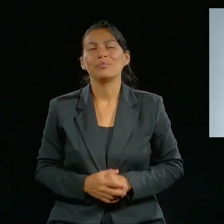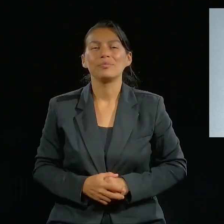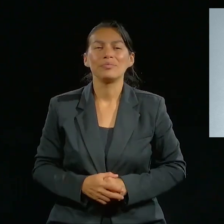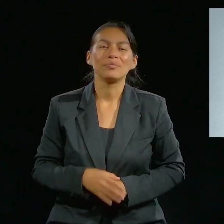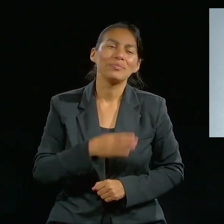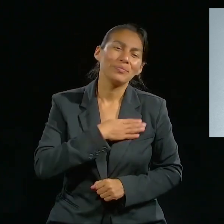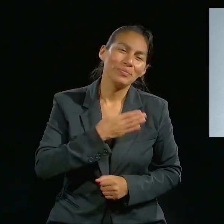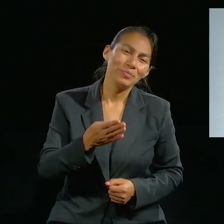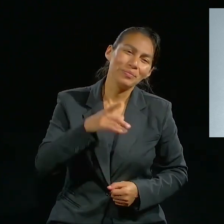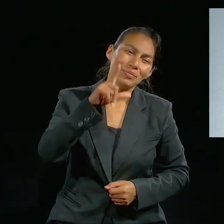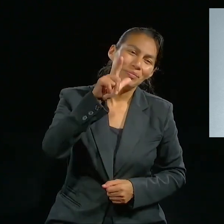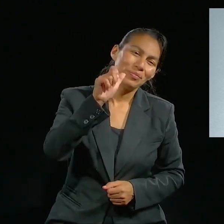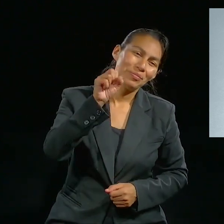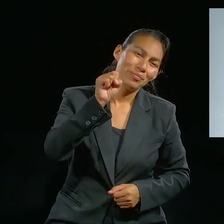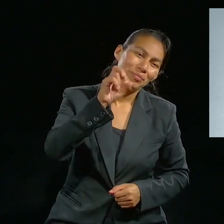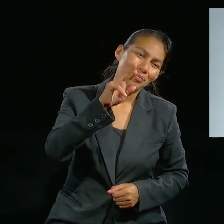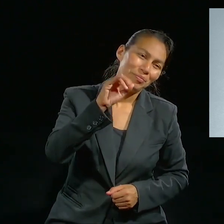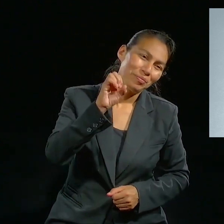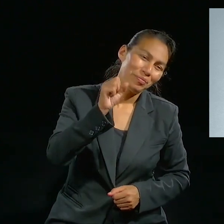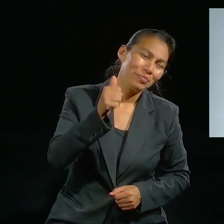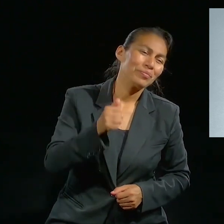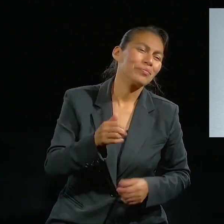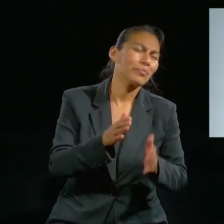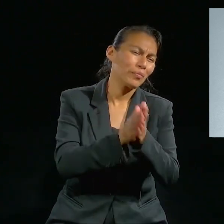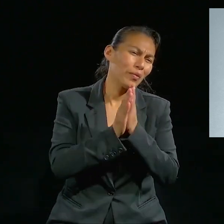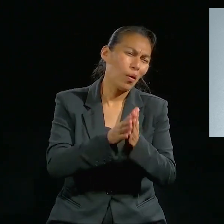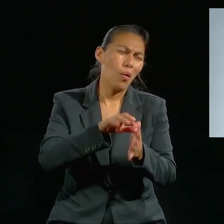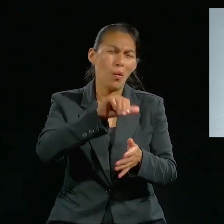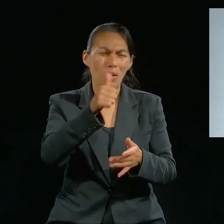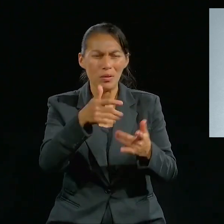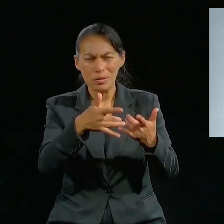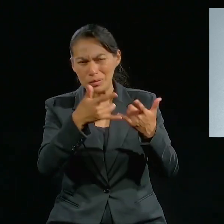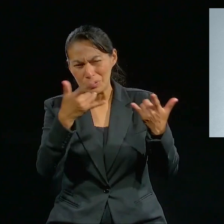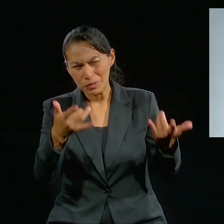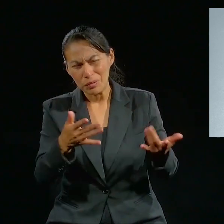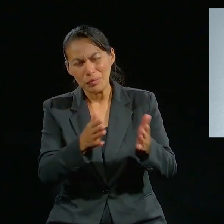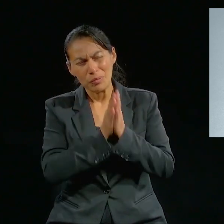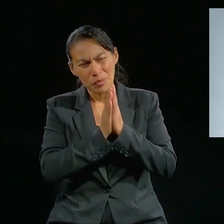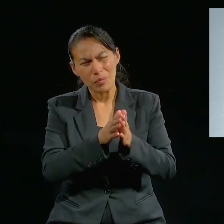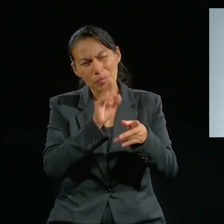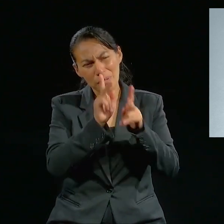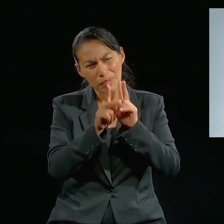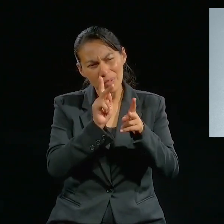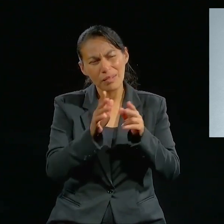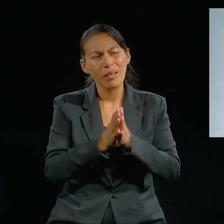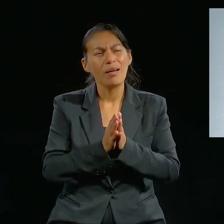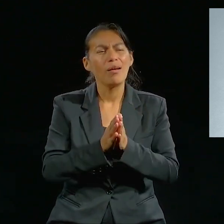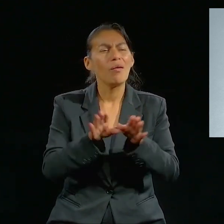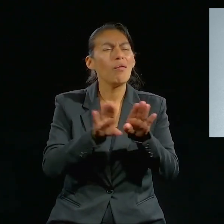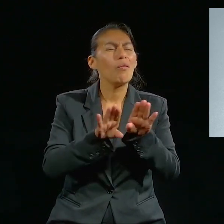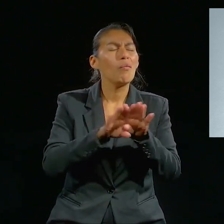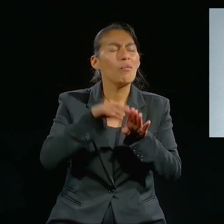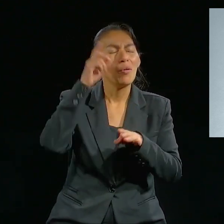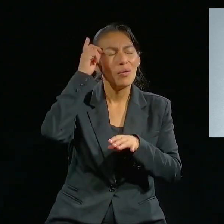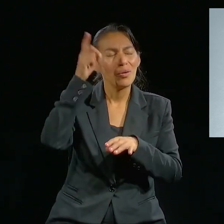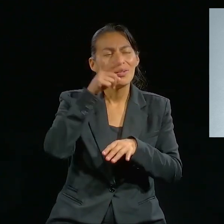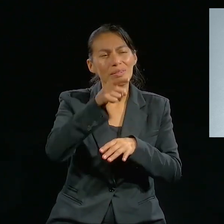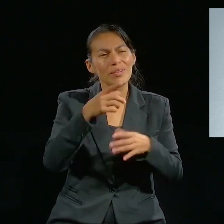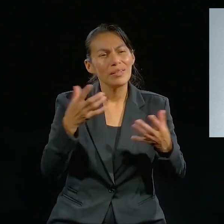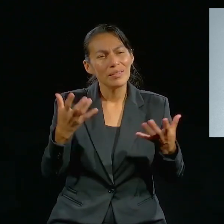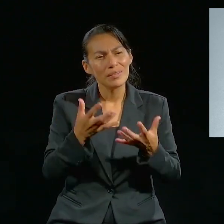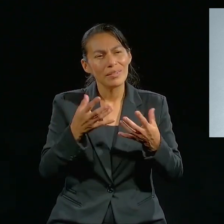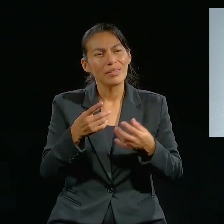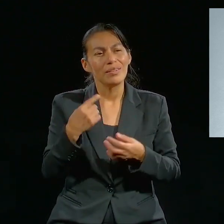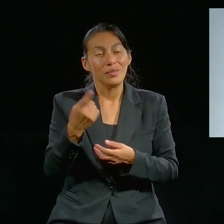Larisa, cuéntanos algunas otras cosas maravillosas que Dios ha hecho en tu vida y que